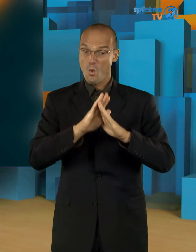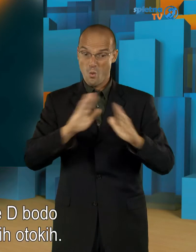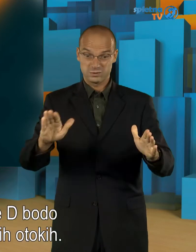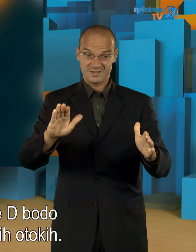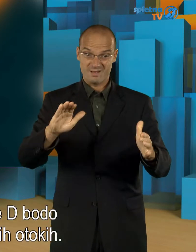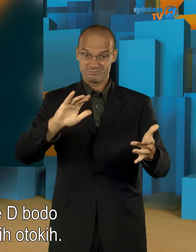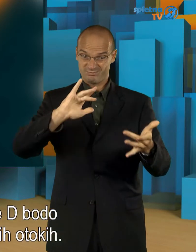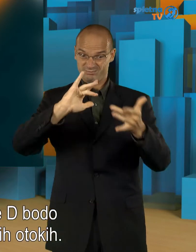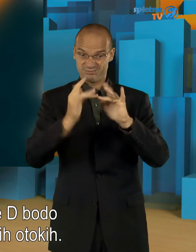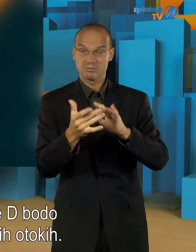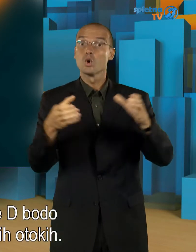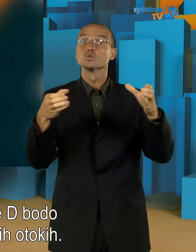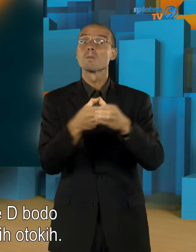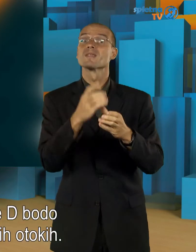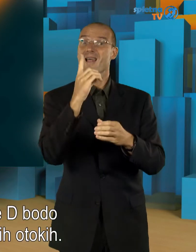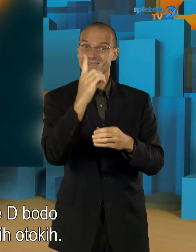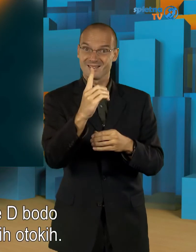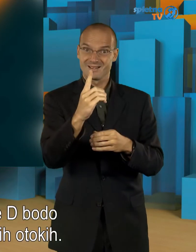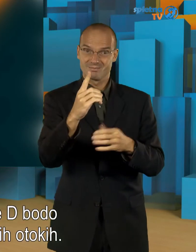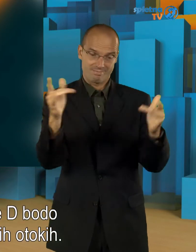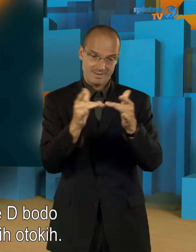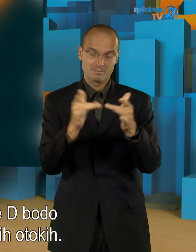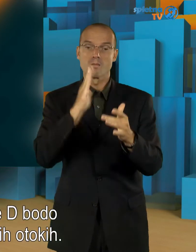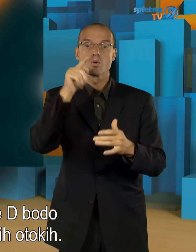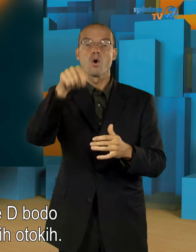Vse tekme skupine D bodo odigrali na Kanarskih otokih.